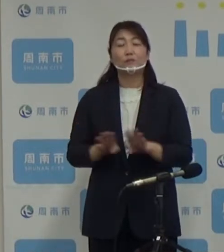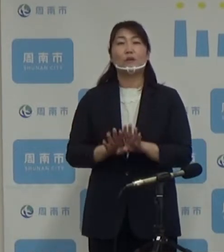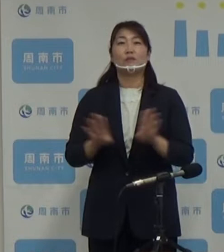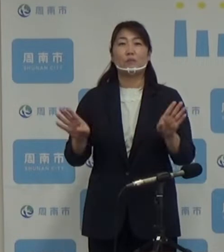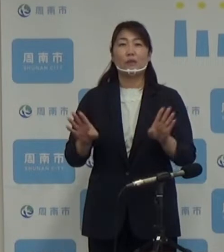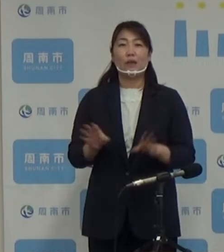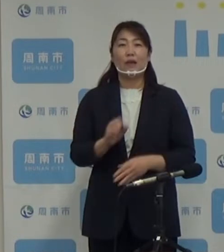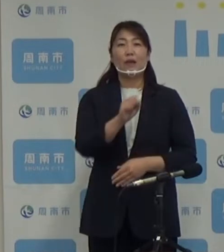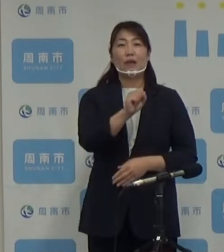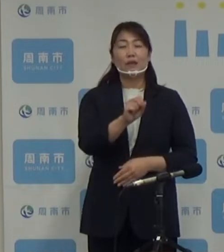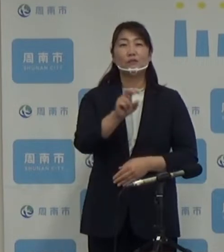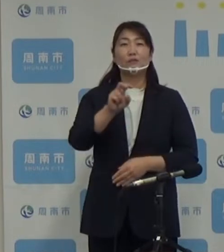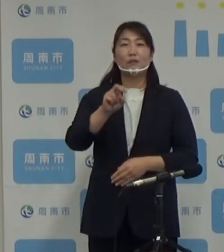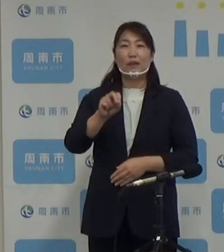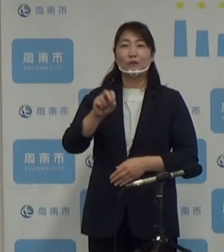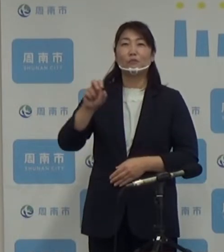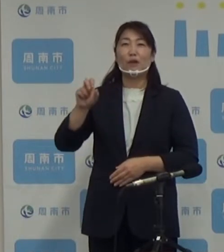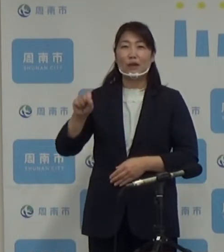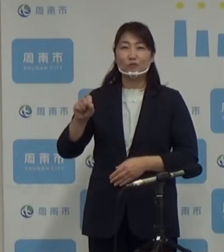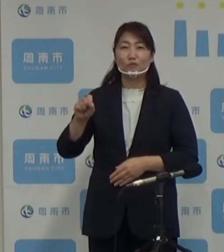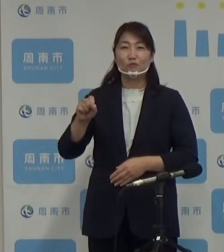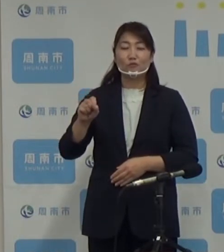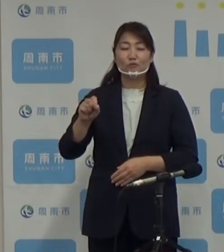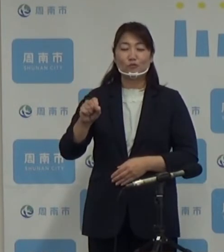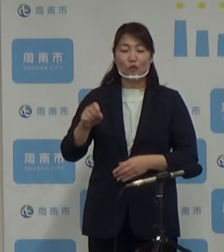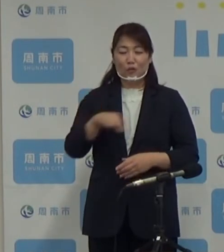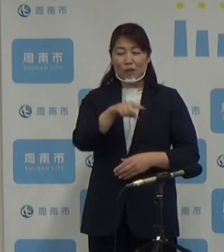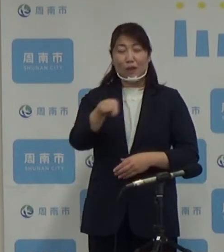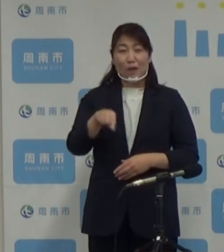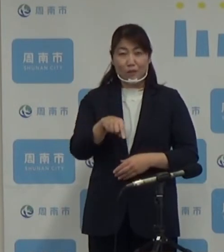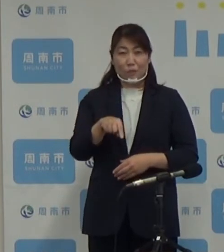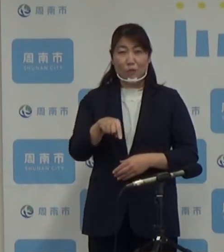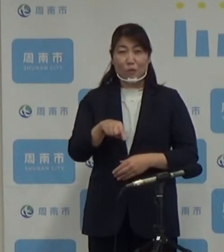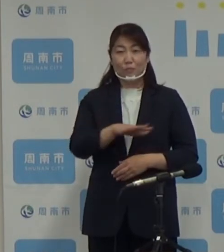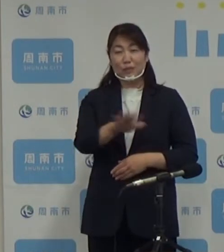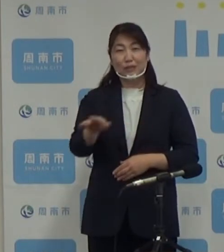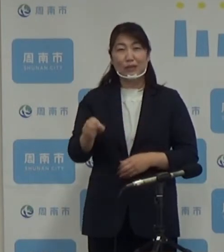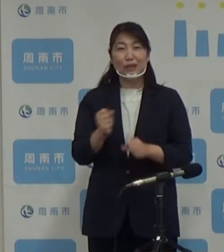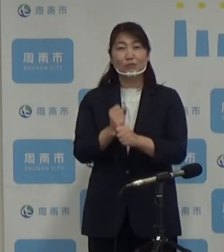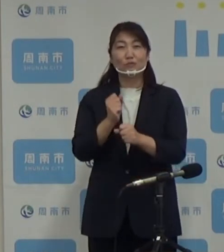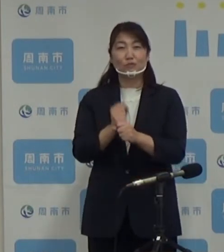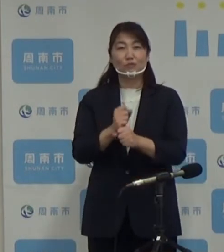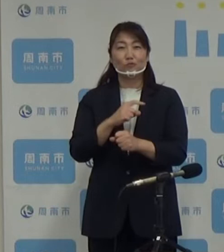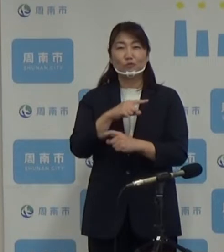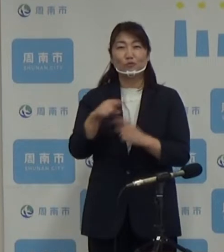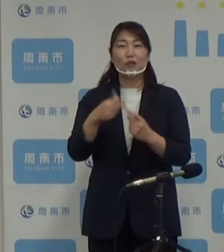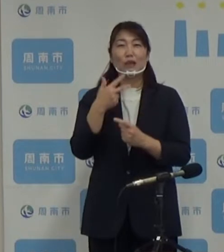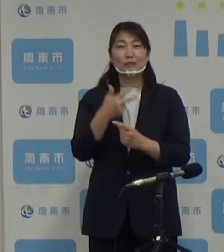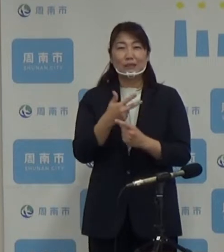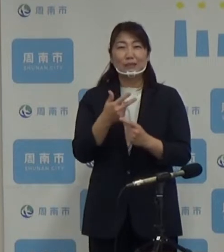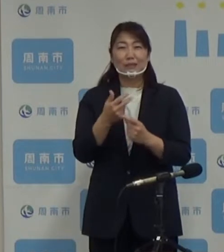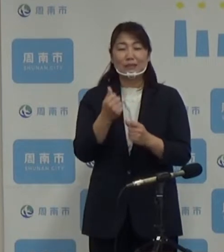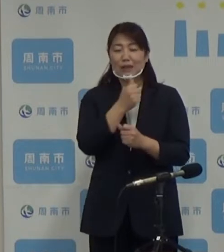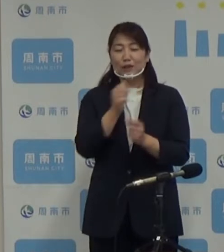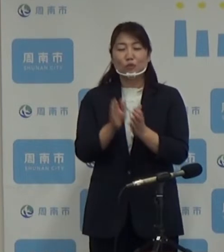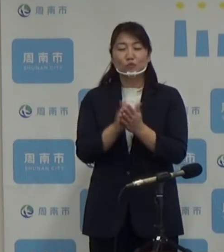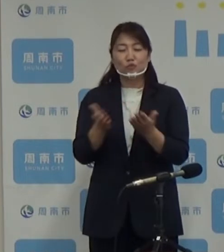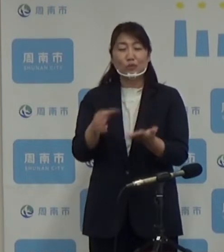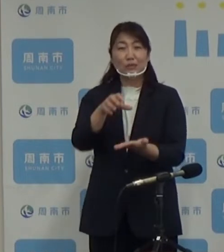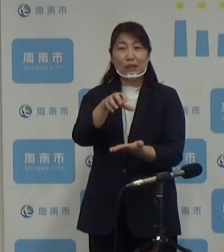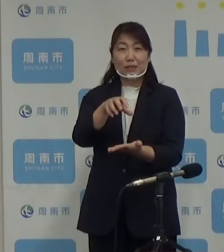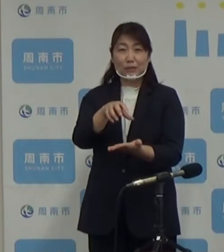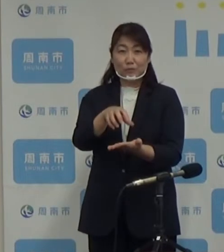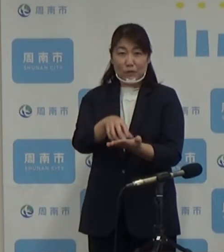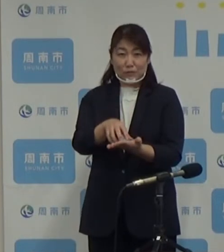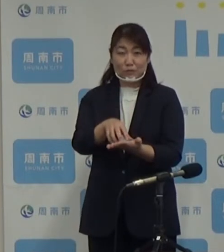た sns のノートのみんなでつくる周南市ガイドブックに記事として掲載いたします